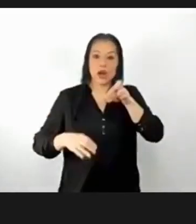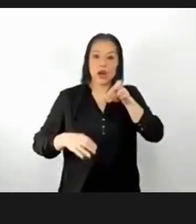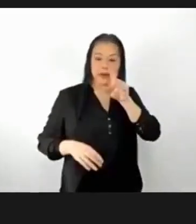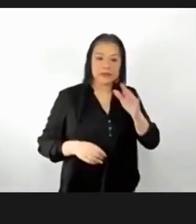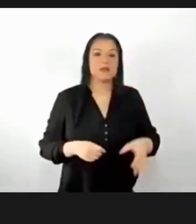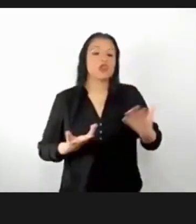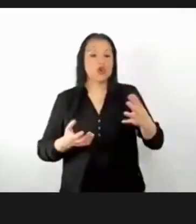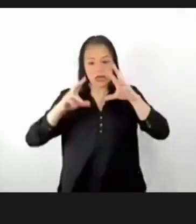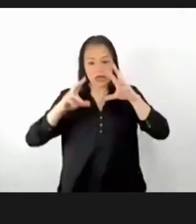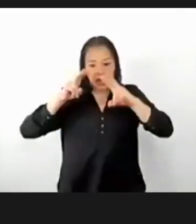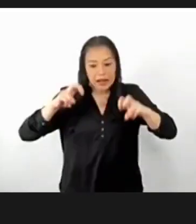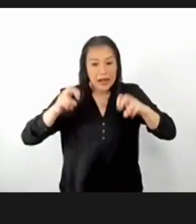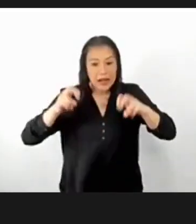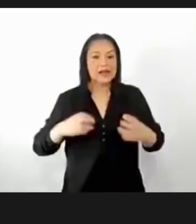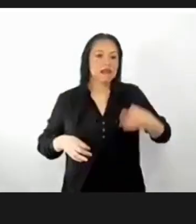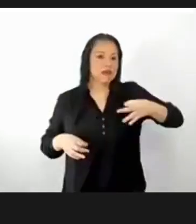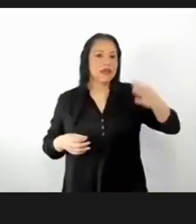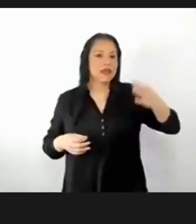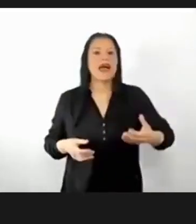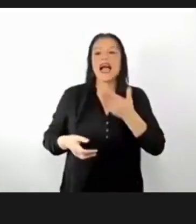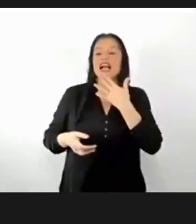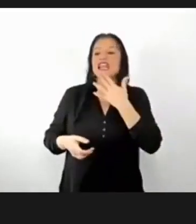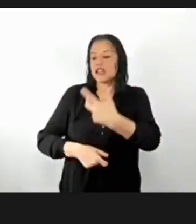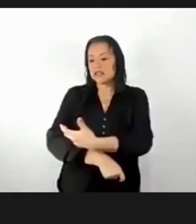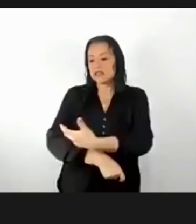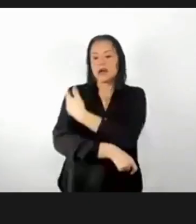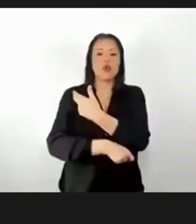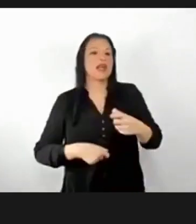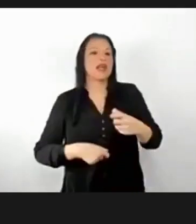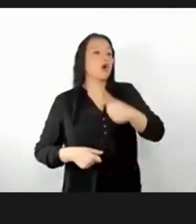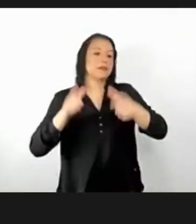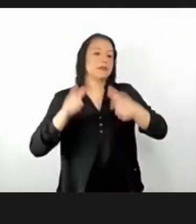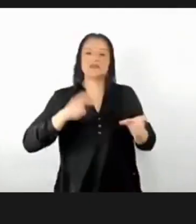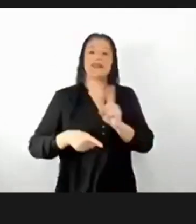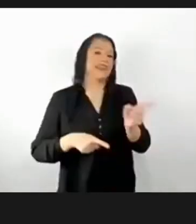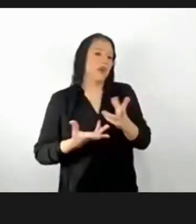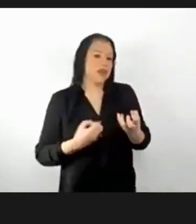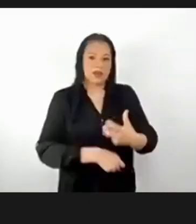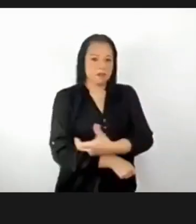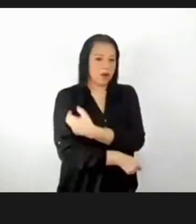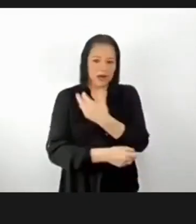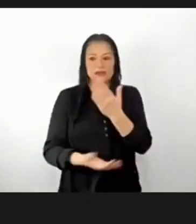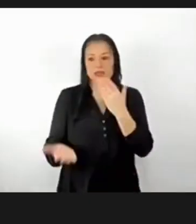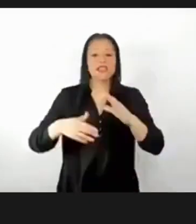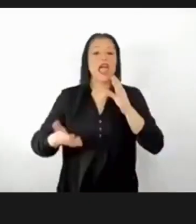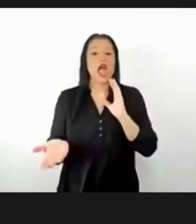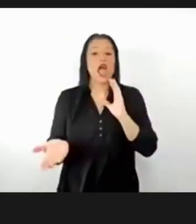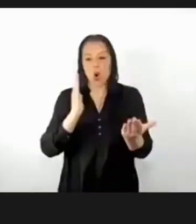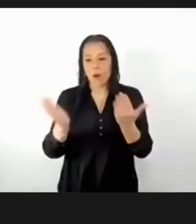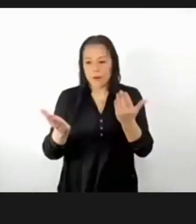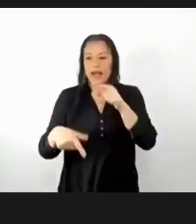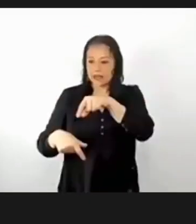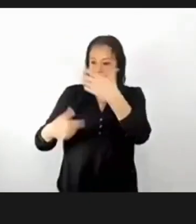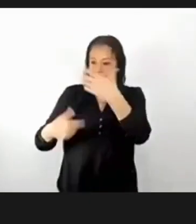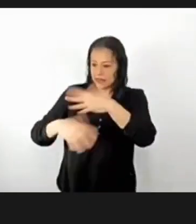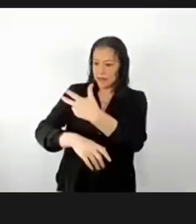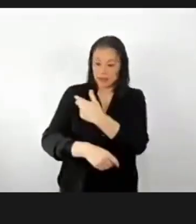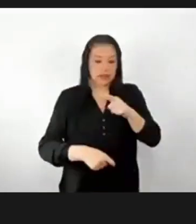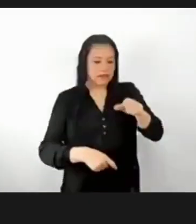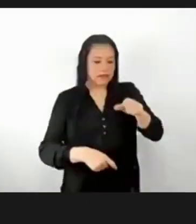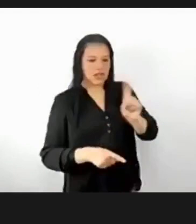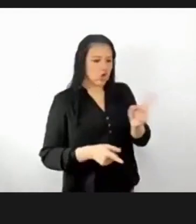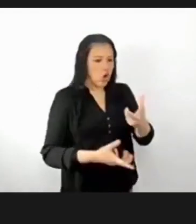efectividad comparamos a los que se vacunan contra los que no se vacunan, ¿verdad? Y allí entonces ya tenemos igual, ya estamos